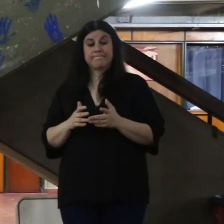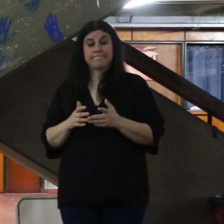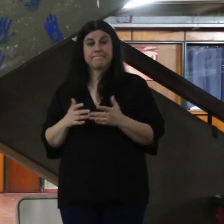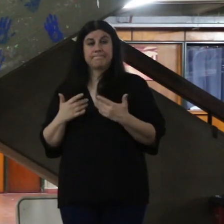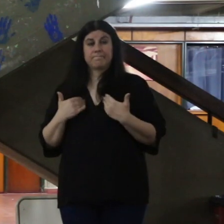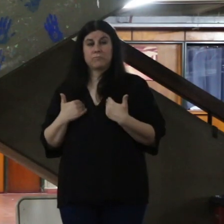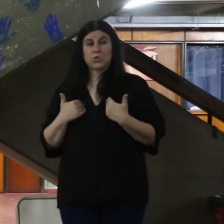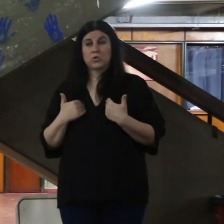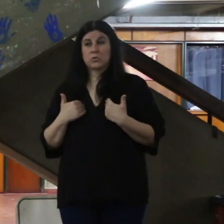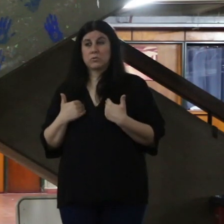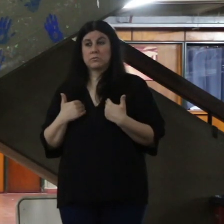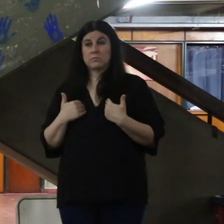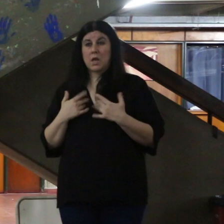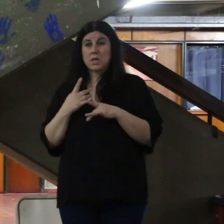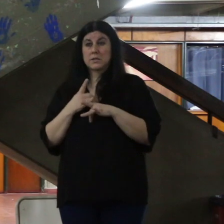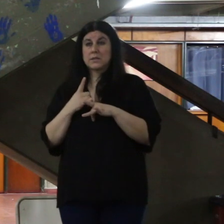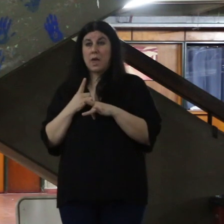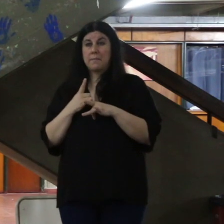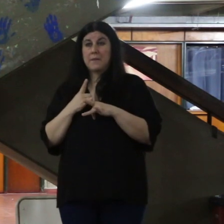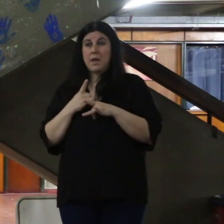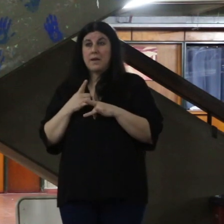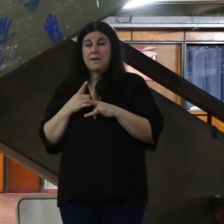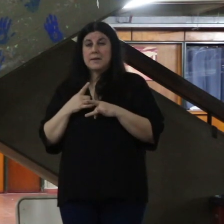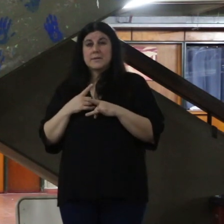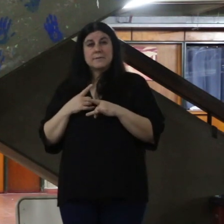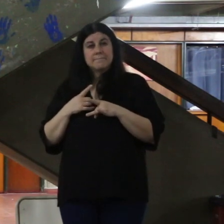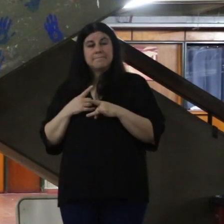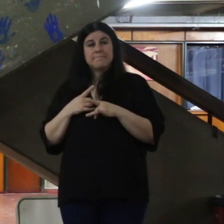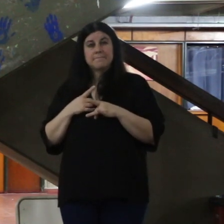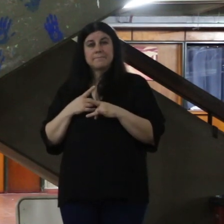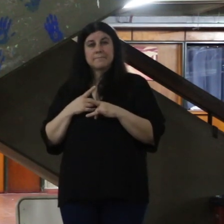persigo siempre, ¿sí?, la esperanza, no lo digo